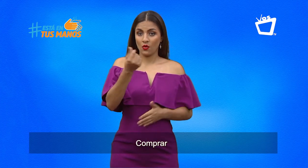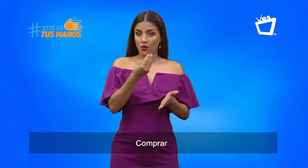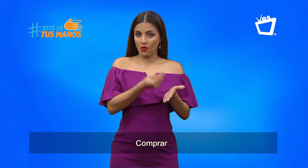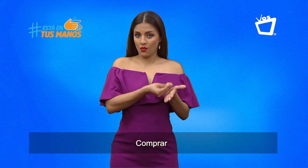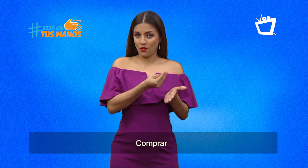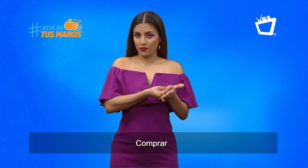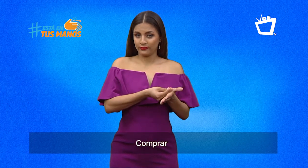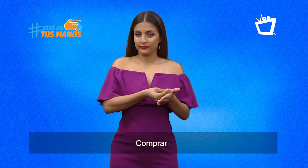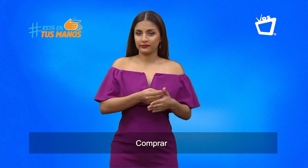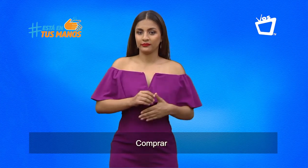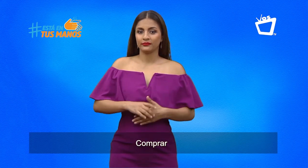comprar